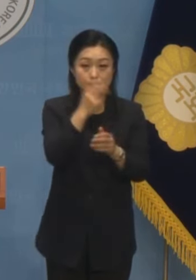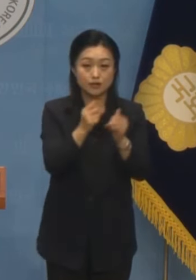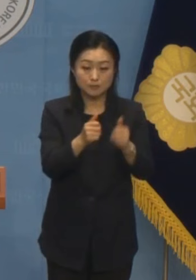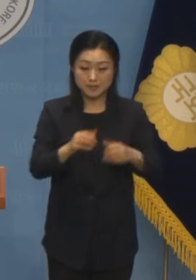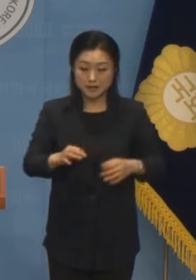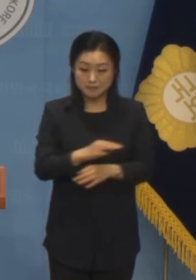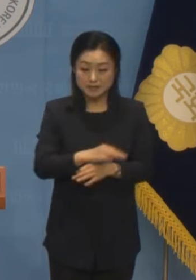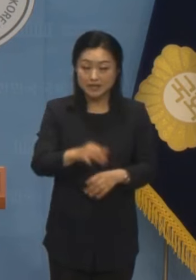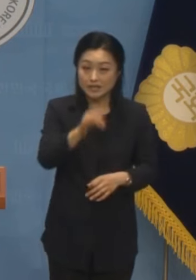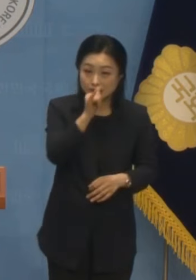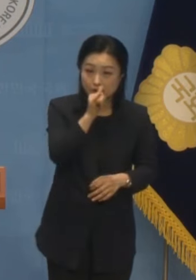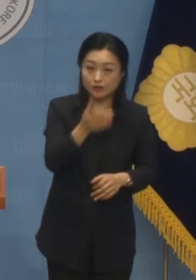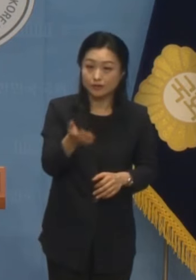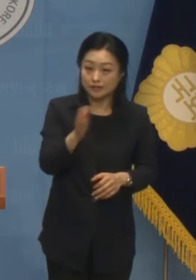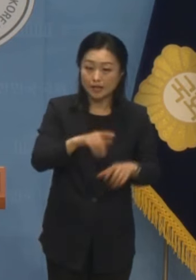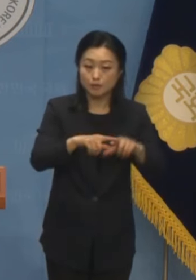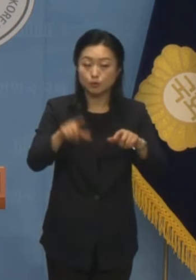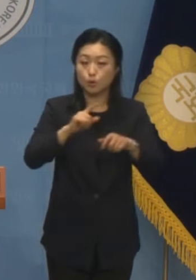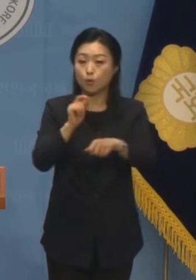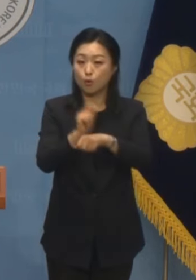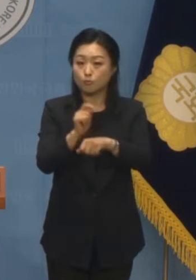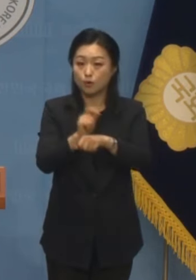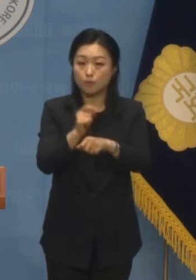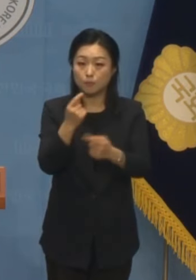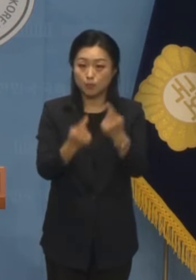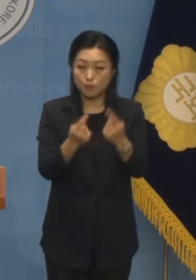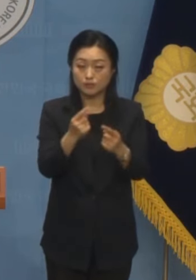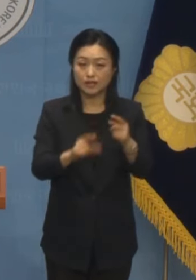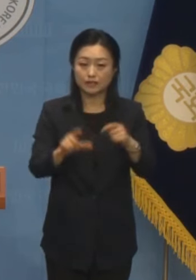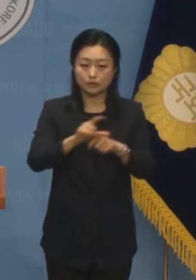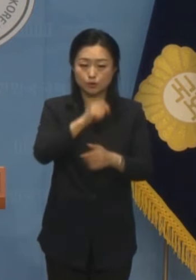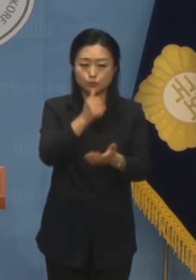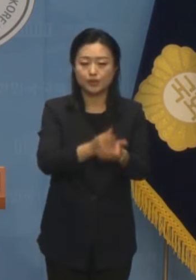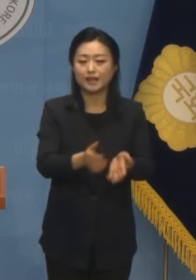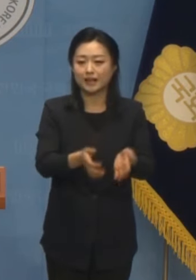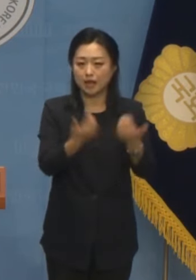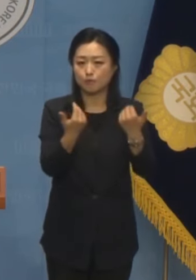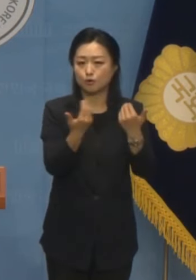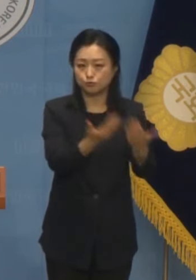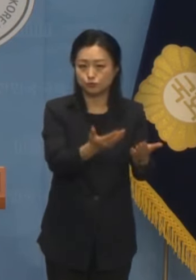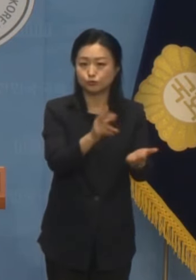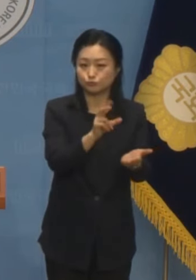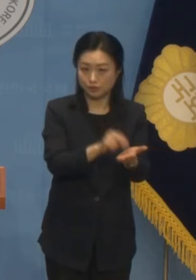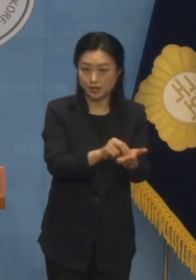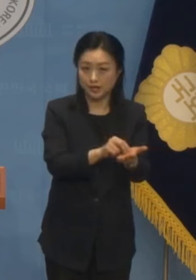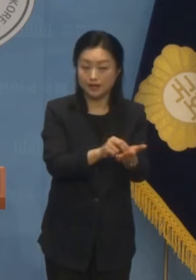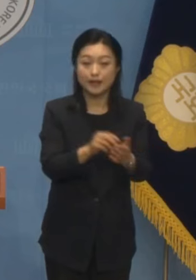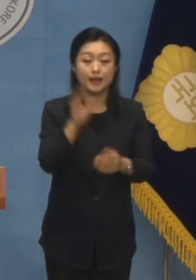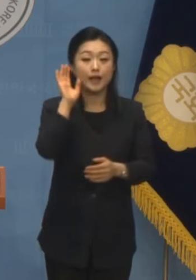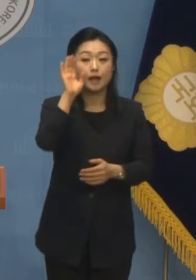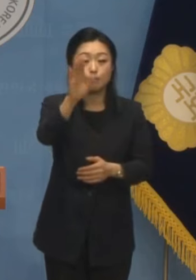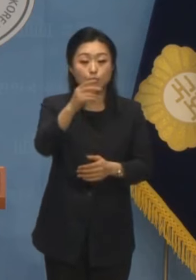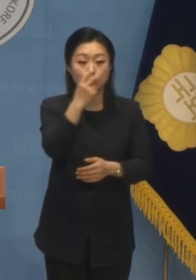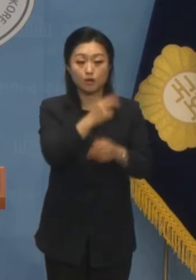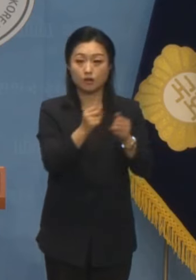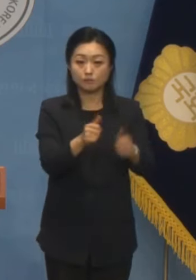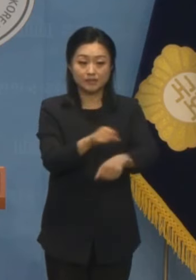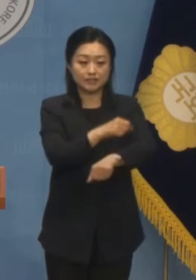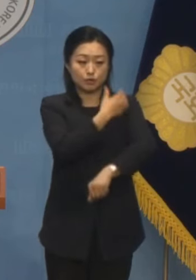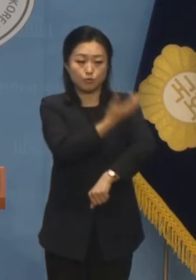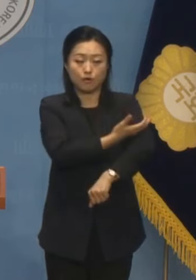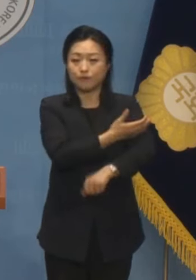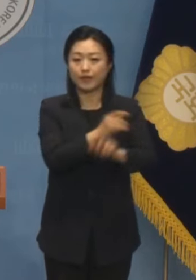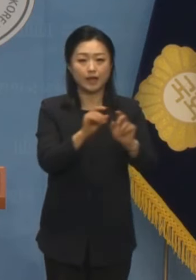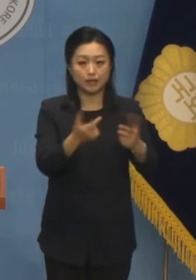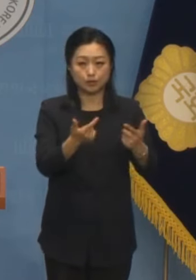비위를 저질러도 일반 공무원에 비하여 솜방망이 징계를 받아왔다면 검사가 특권 계급이